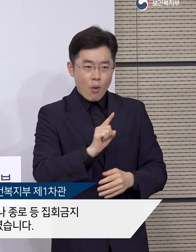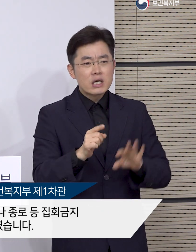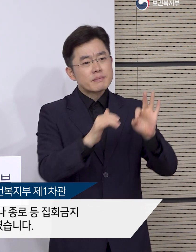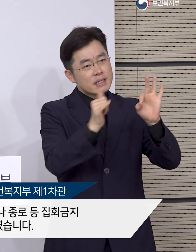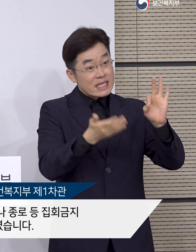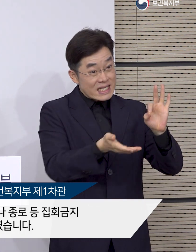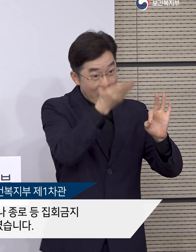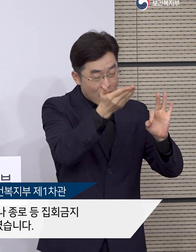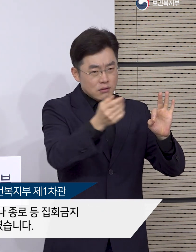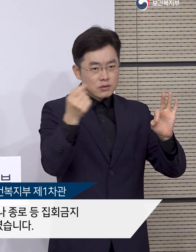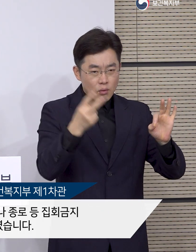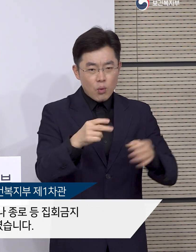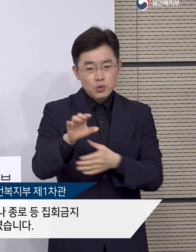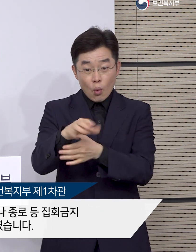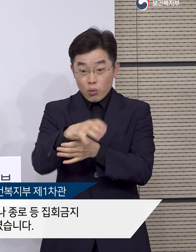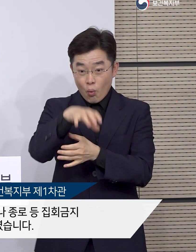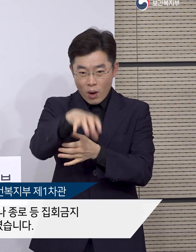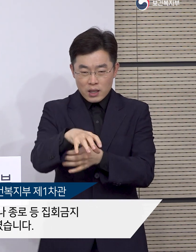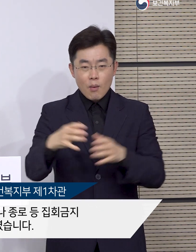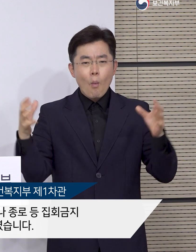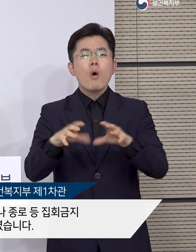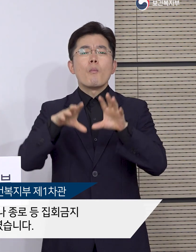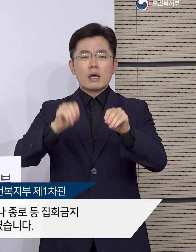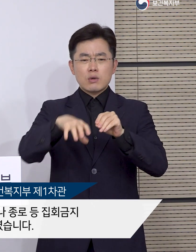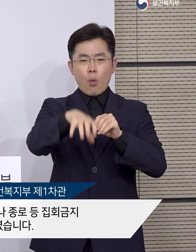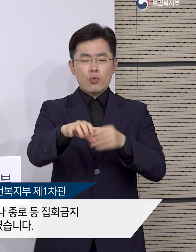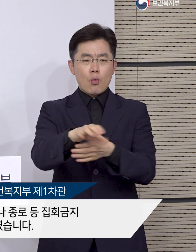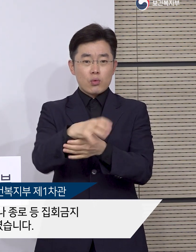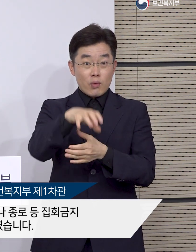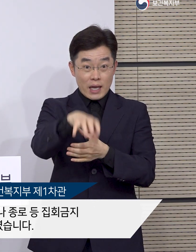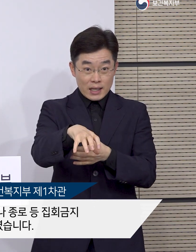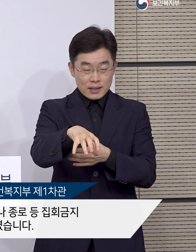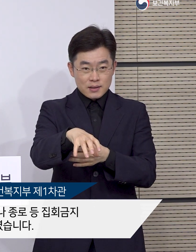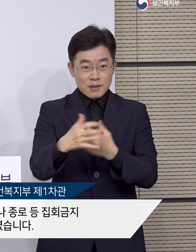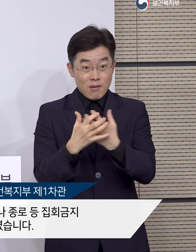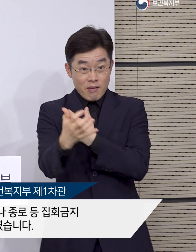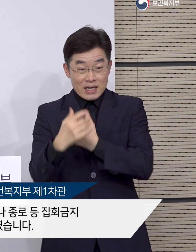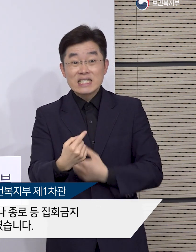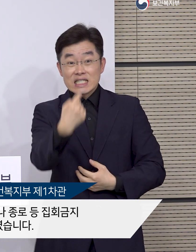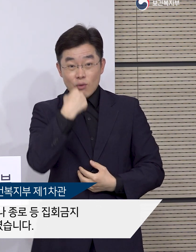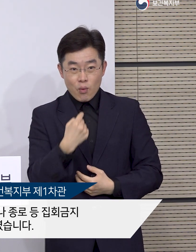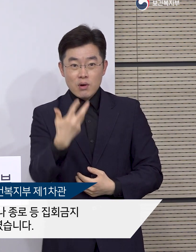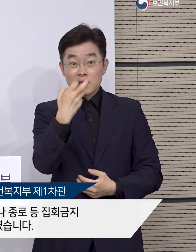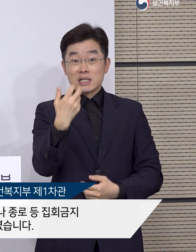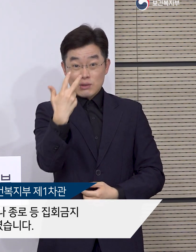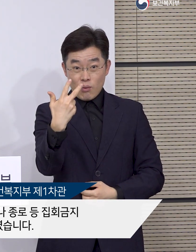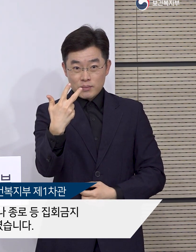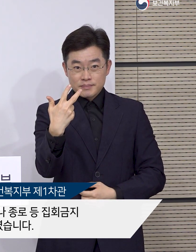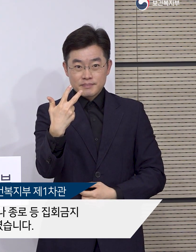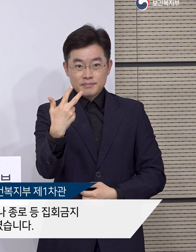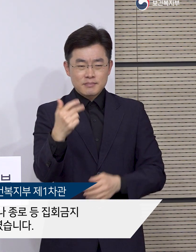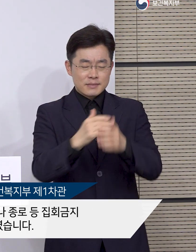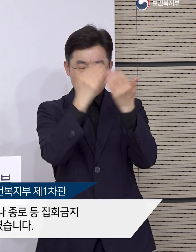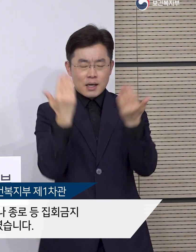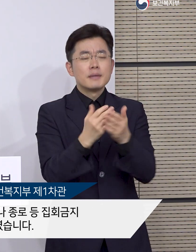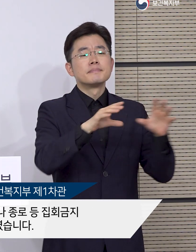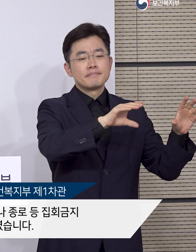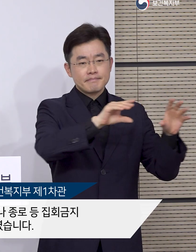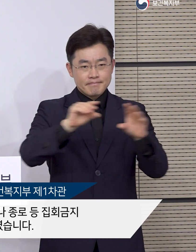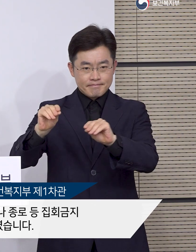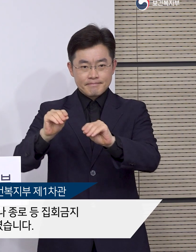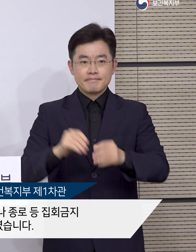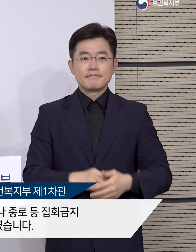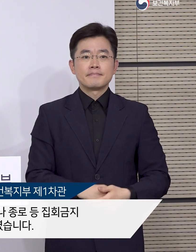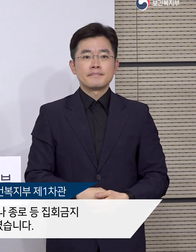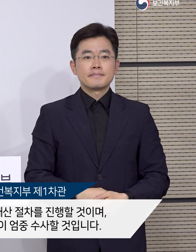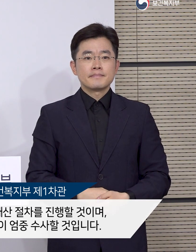이상이거나 종로 등 집회 금지 지역 내로 신고한 87건의 집회를 금지